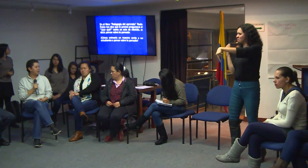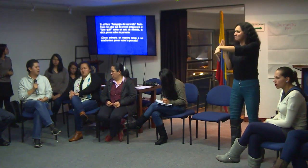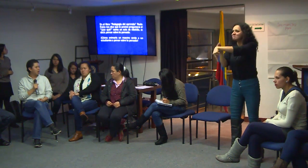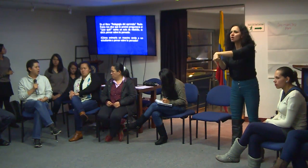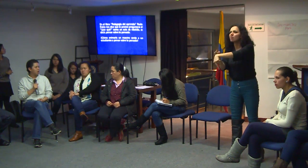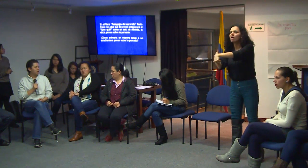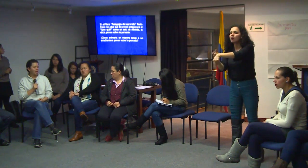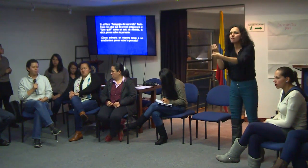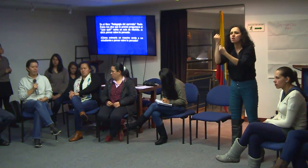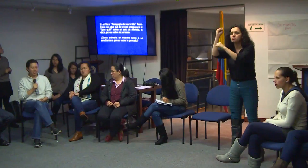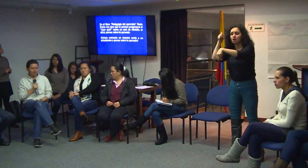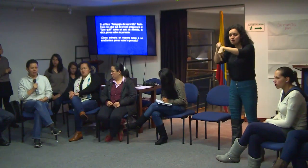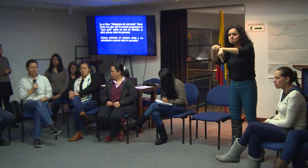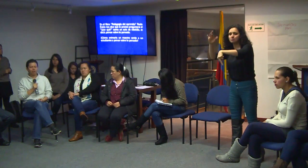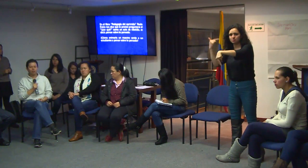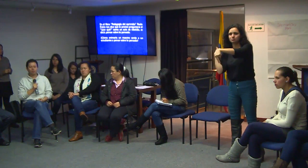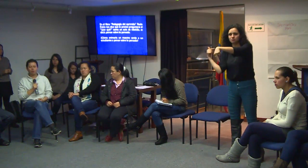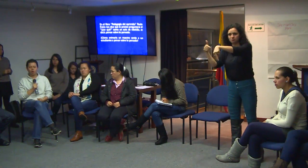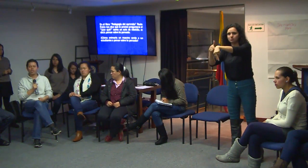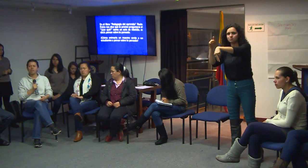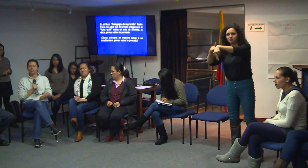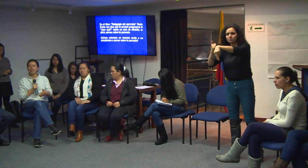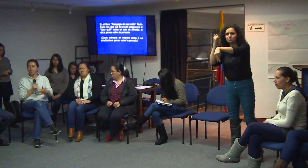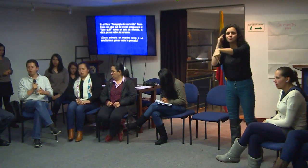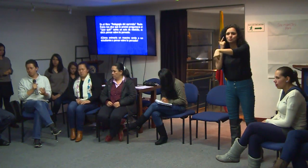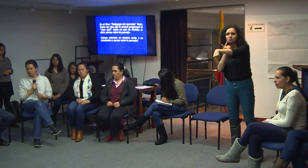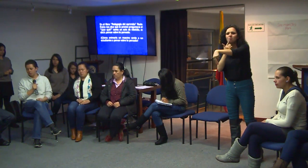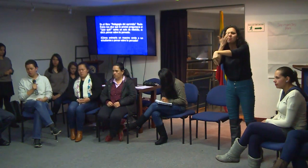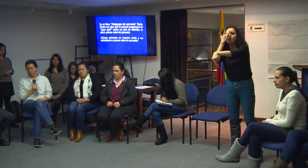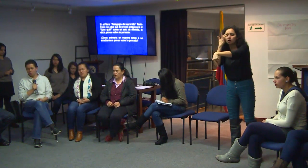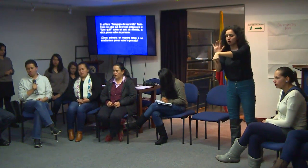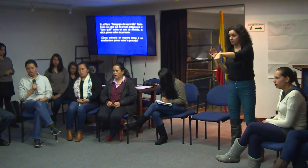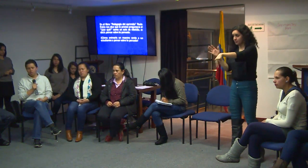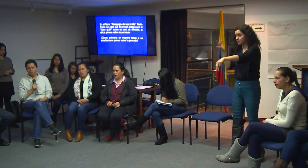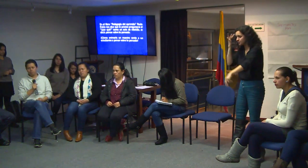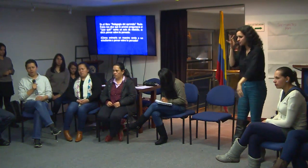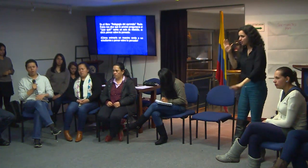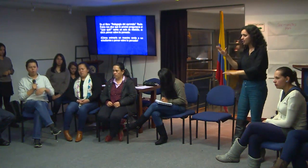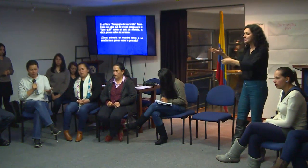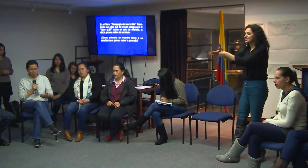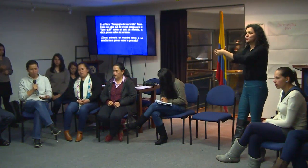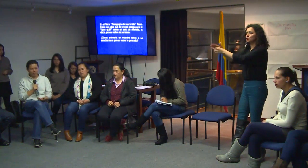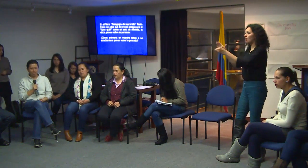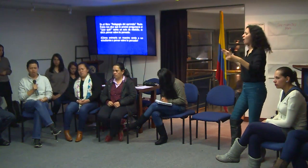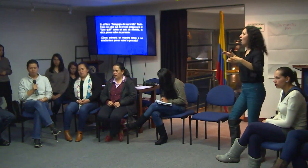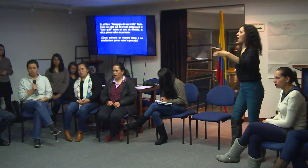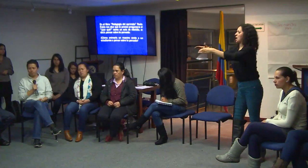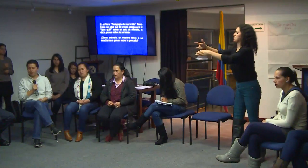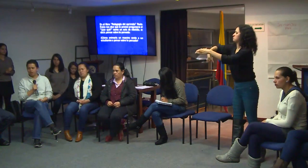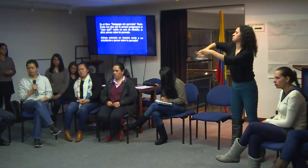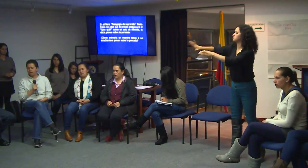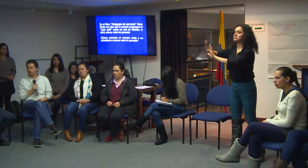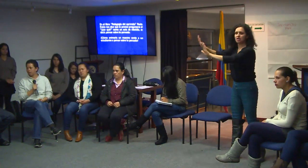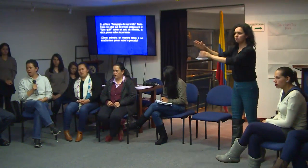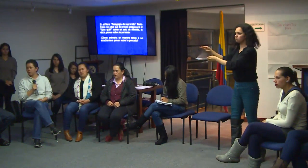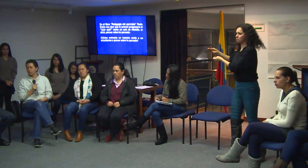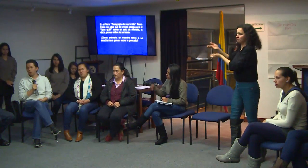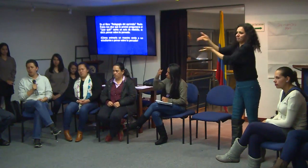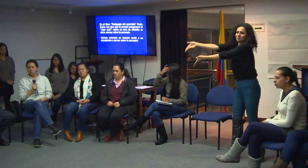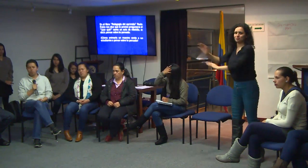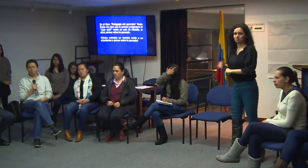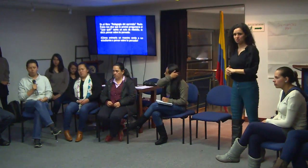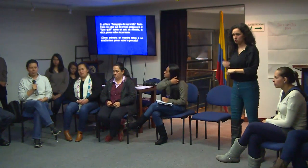rebeldía, de pensarse lo que ya está dado para volverlo a pensar y transformar. En este